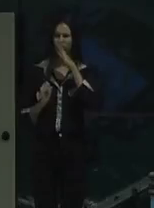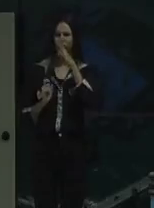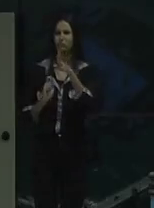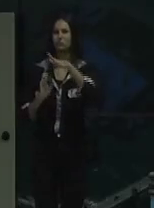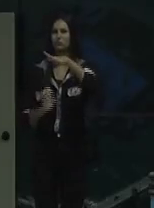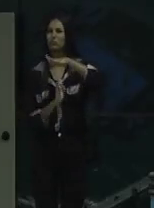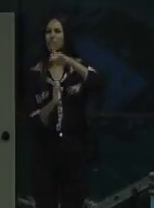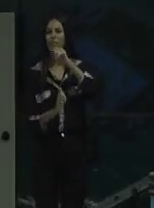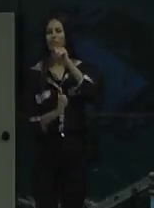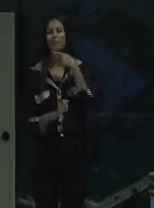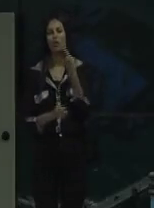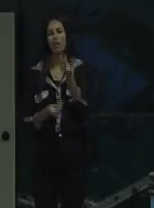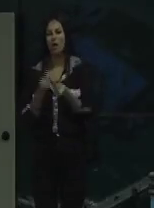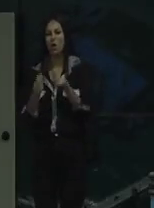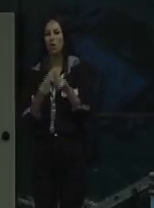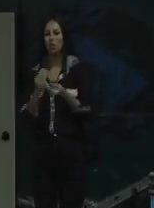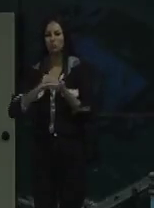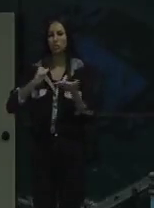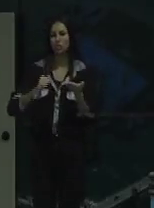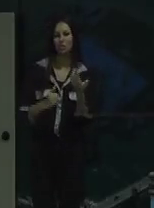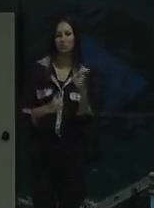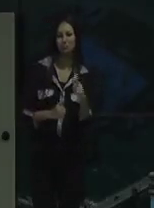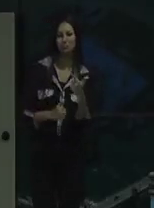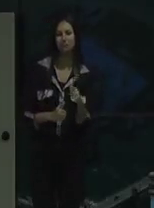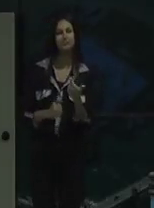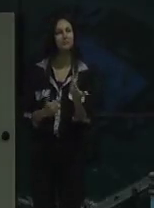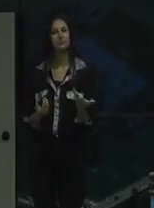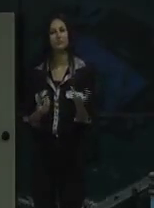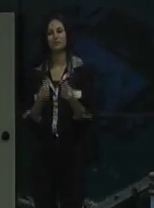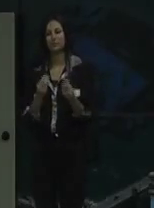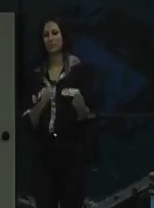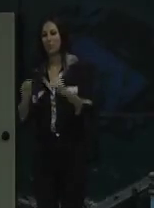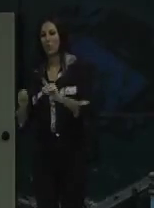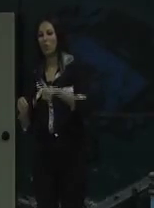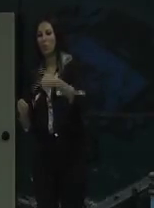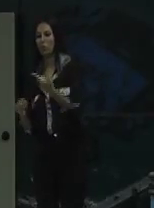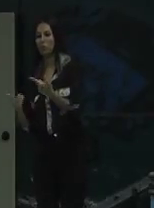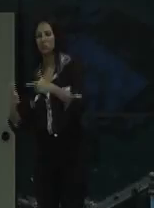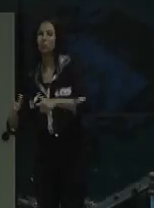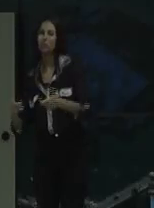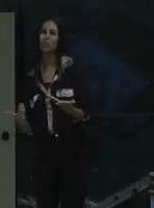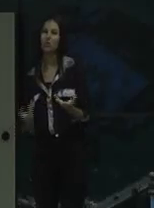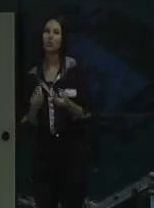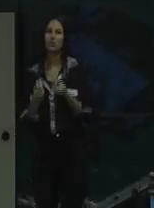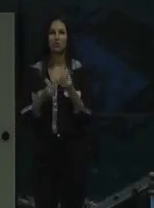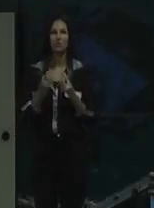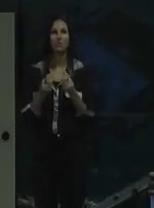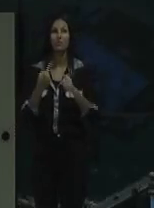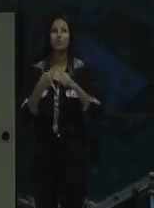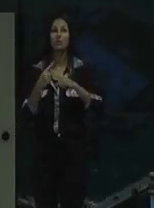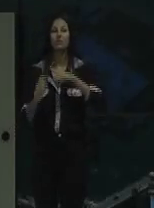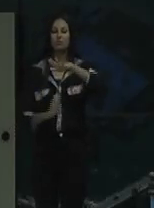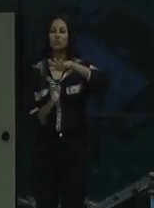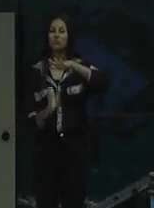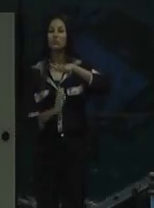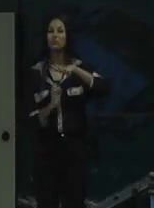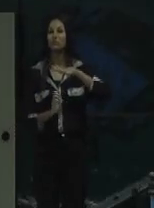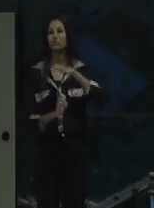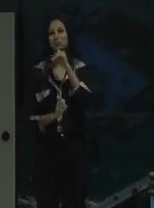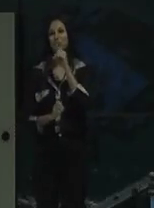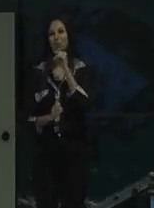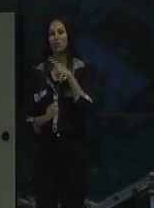não tem como retirar aquele equipamento dali ou transferir para uma outra localidade. Mas a Embasa teve agora